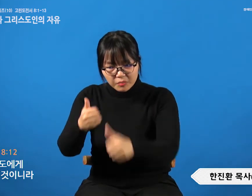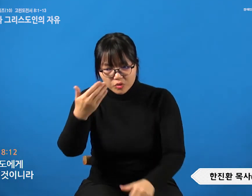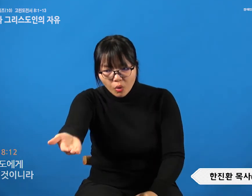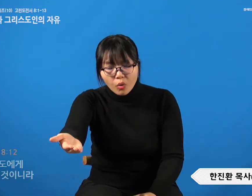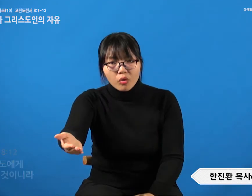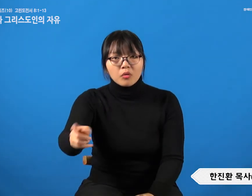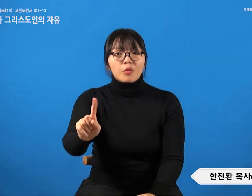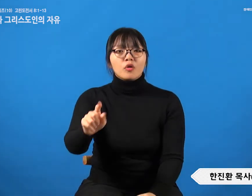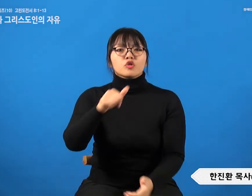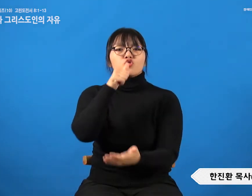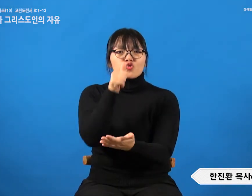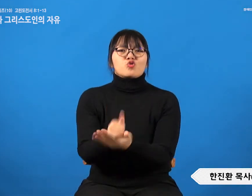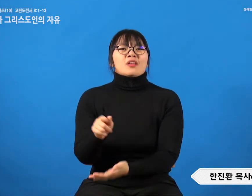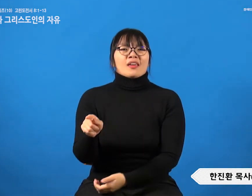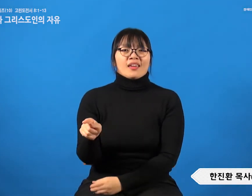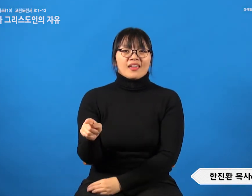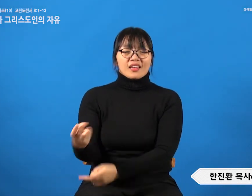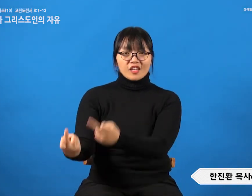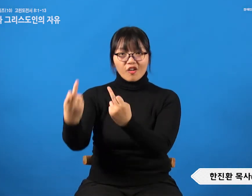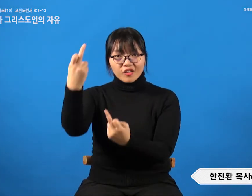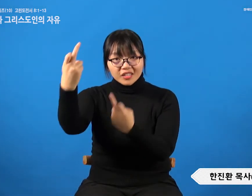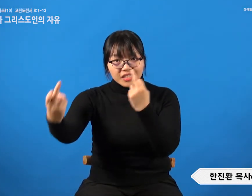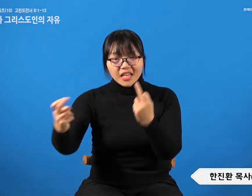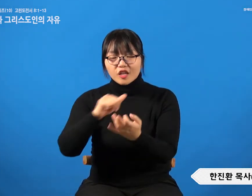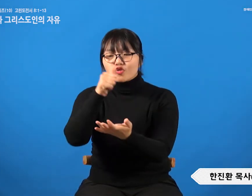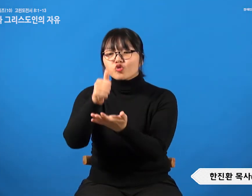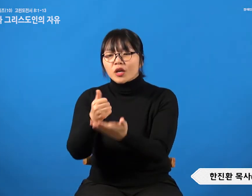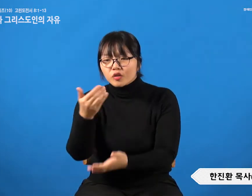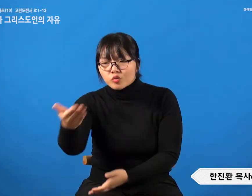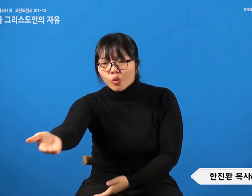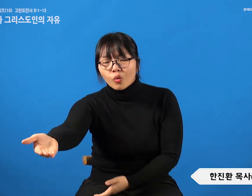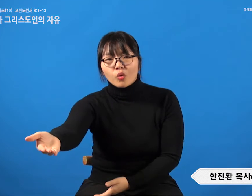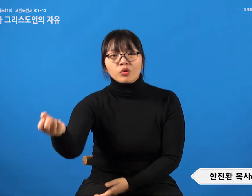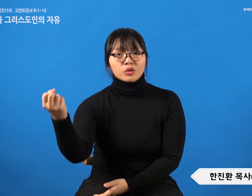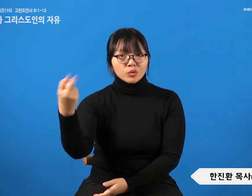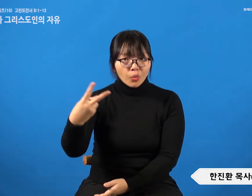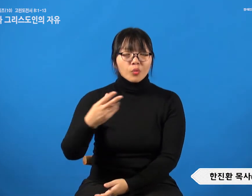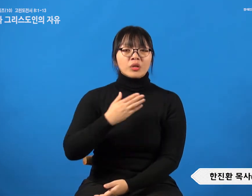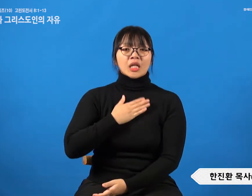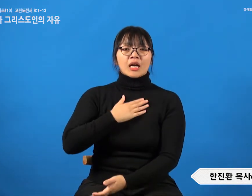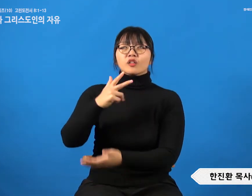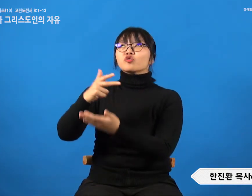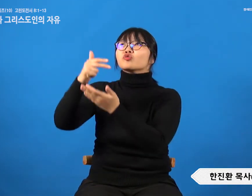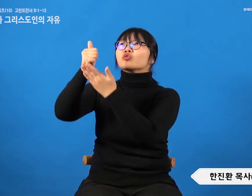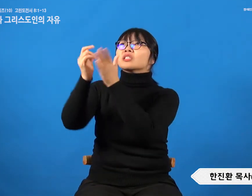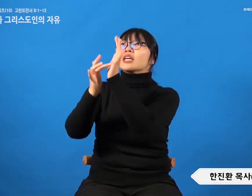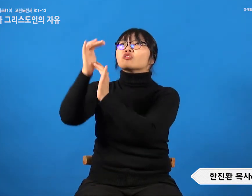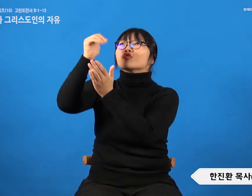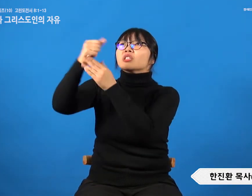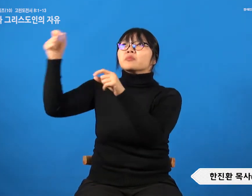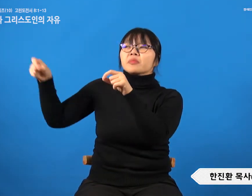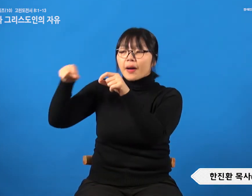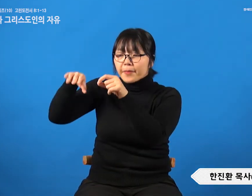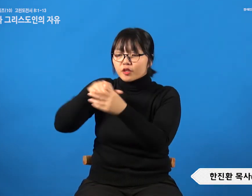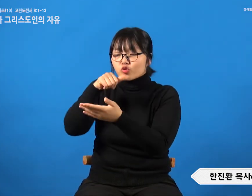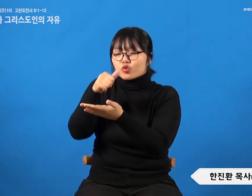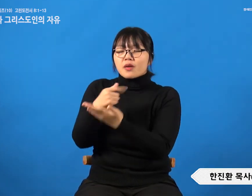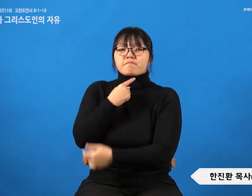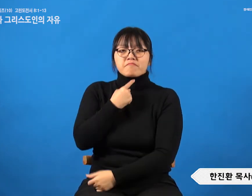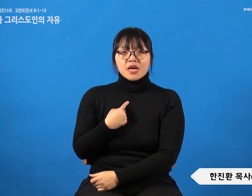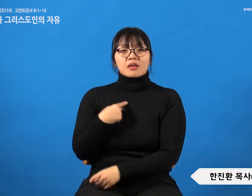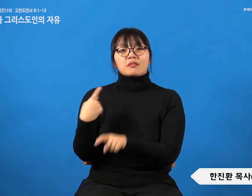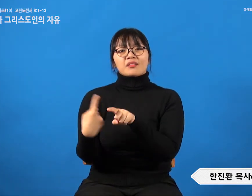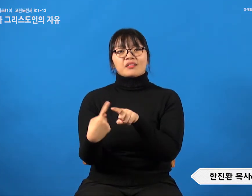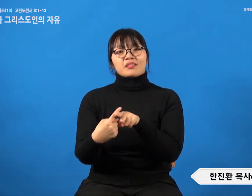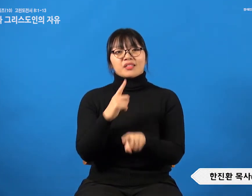죄고, 그것은 그 형제에게 죄를 짓는 것일 뿐 아니라 바로 예수님에게 죄를 짓는 것이다. 그렇게 말씀하는